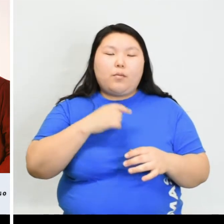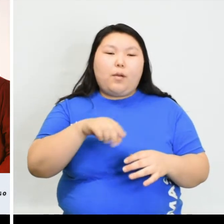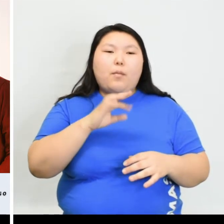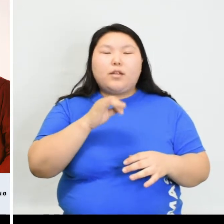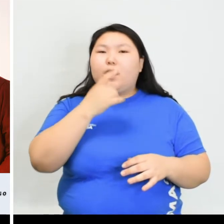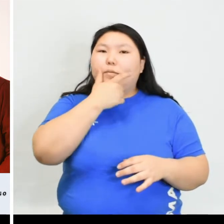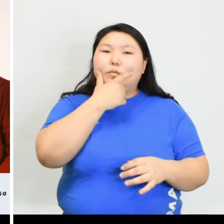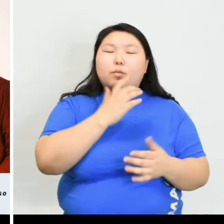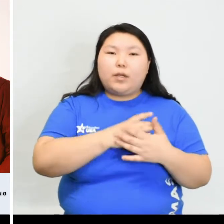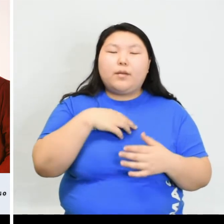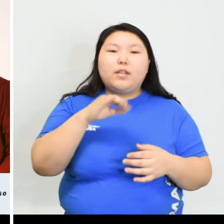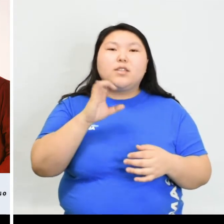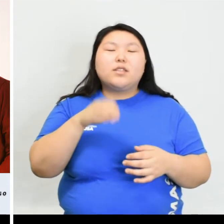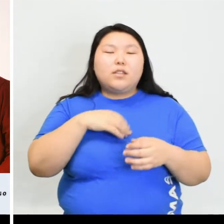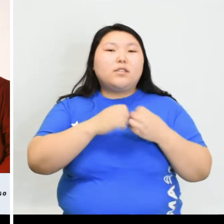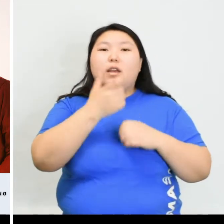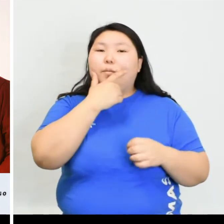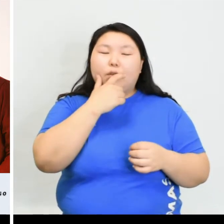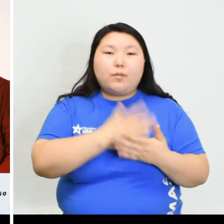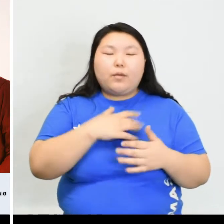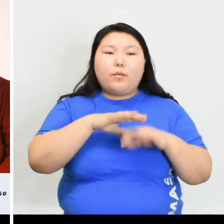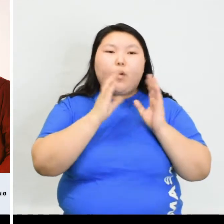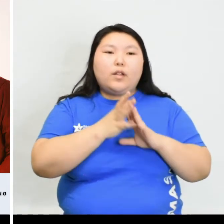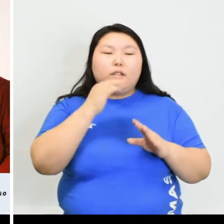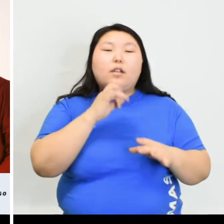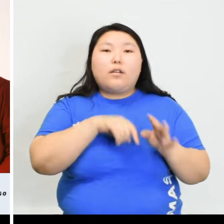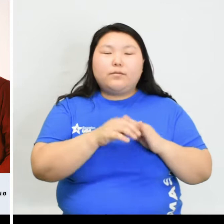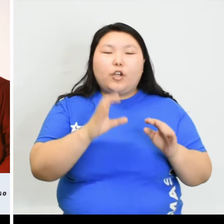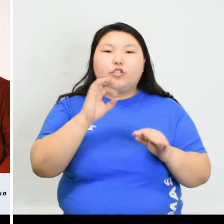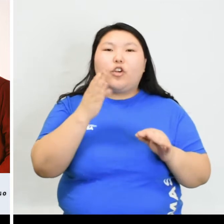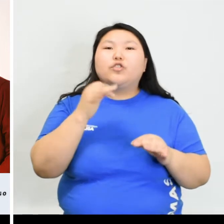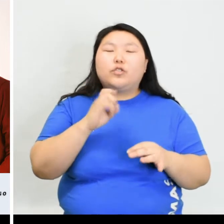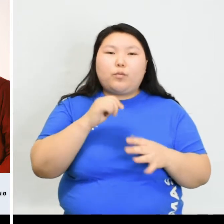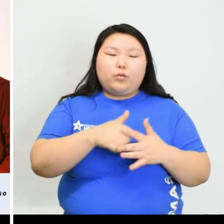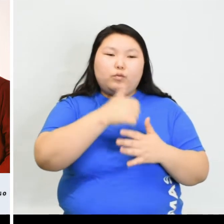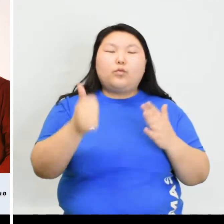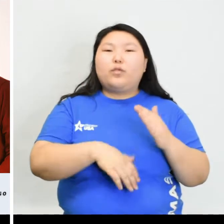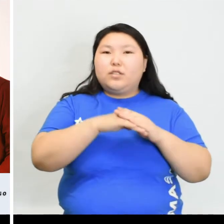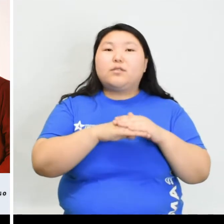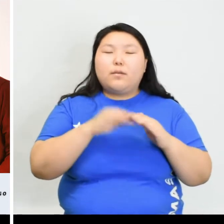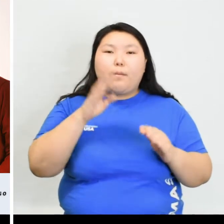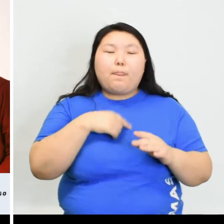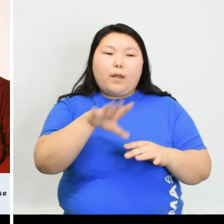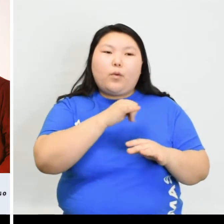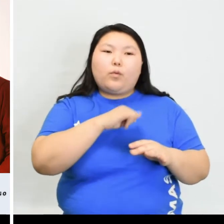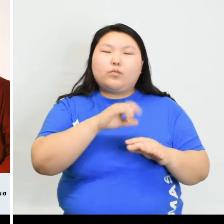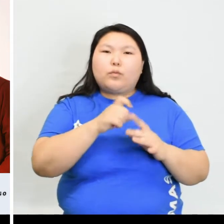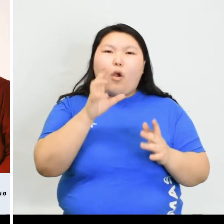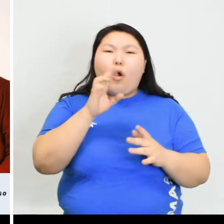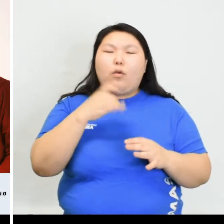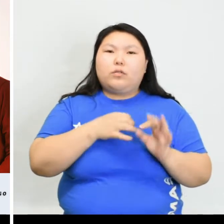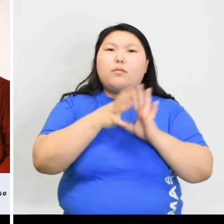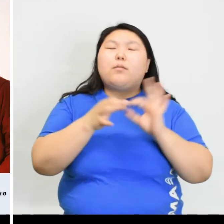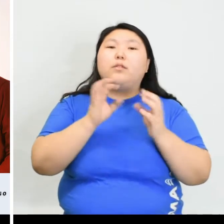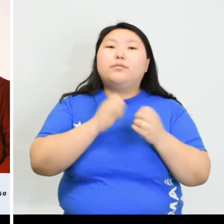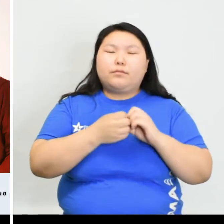байна. Тестингийн хийж амжихгүй байна те. Бүгдээр гадаа очирлал. Тэгэл сошиалар ингээл тэр чин дүрчдэг шүү дээ. Тэгэл усууд нь тэгэл коммент бичдэг.